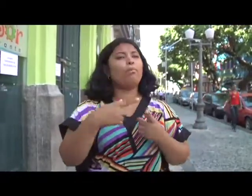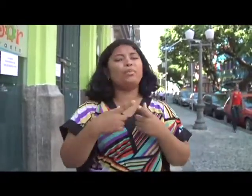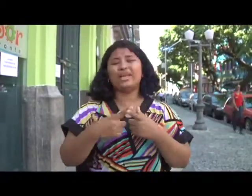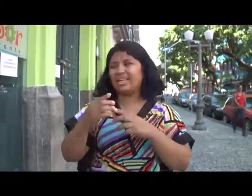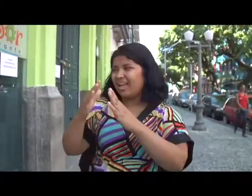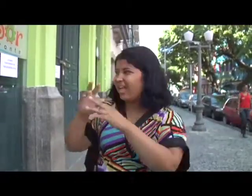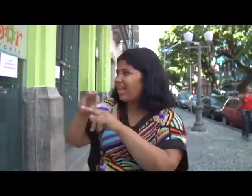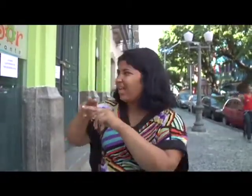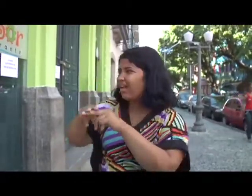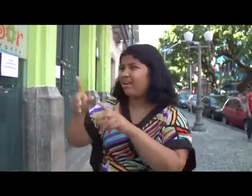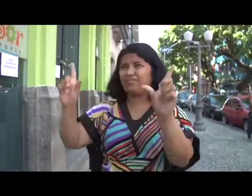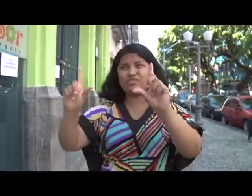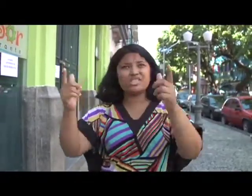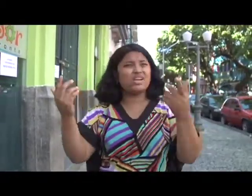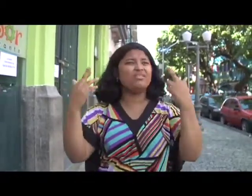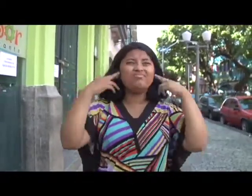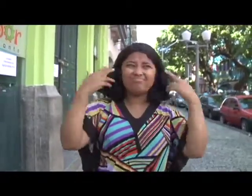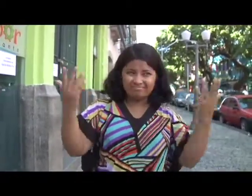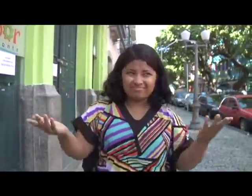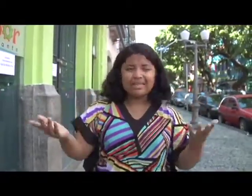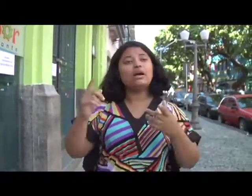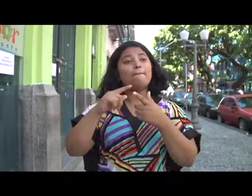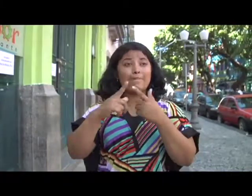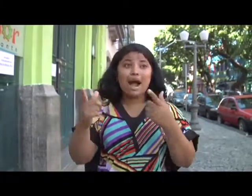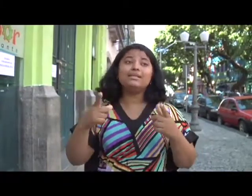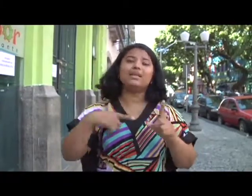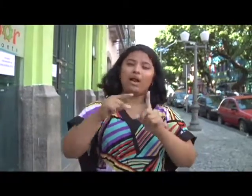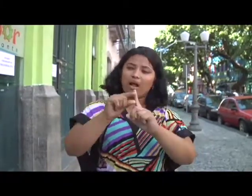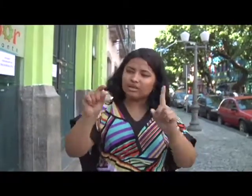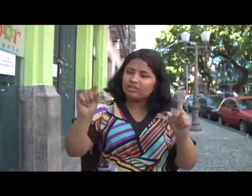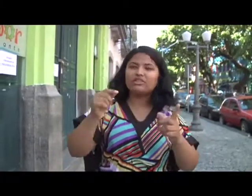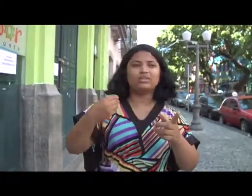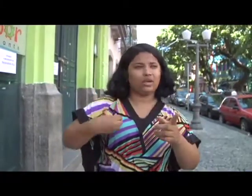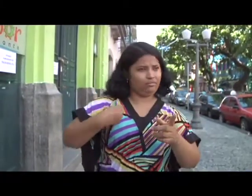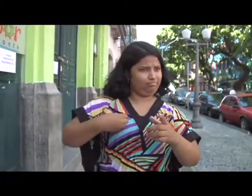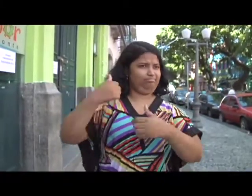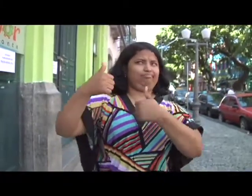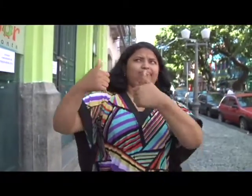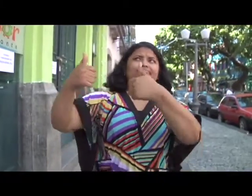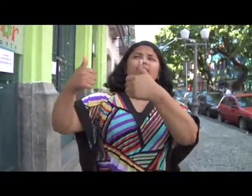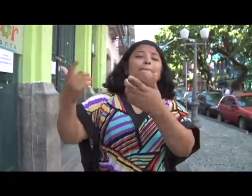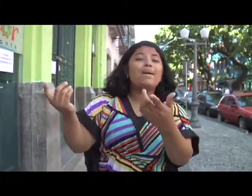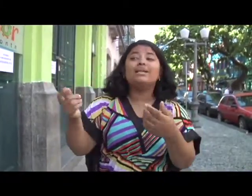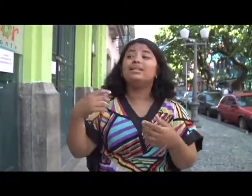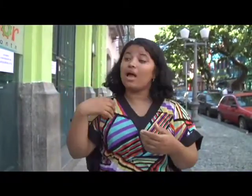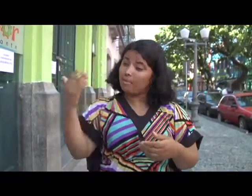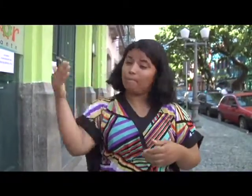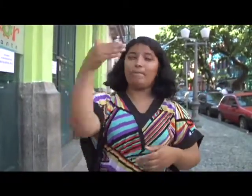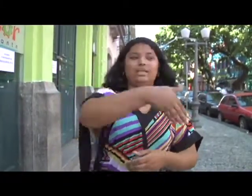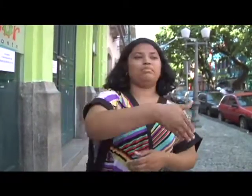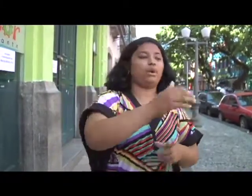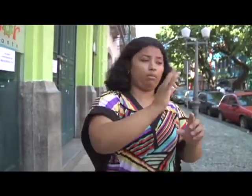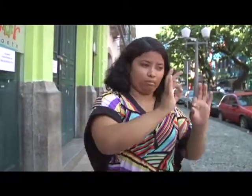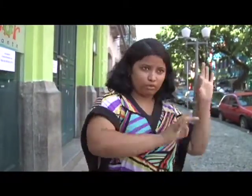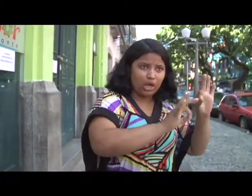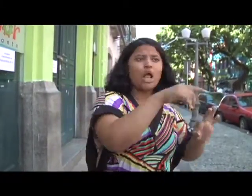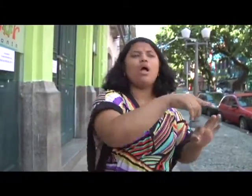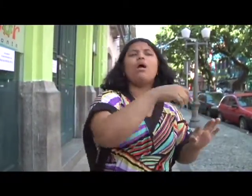que produzem, e realmente ficar em casa no isolamento não é bom. Até porque a televisão não é acessível. O projeto, eles